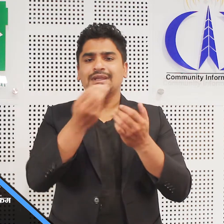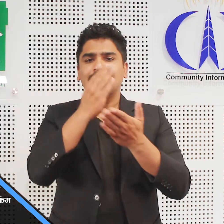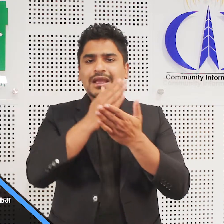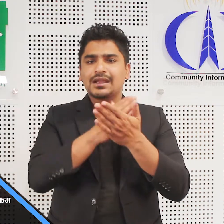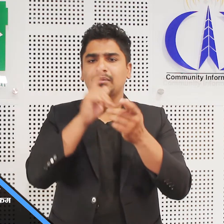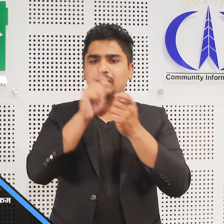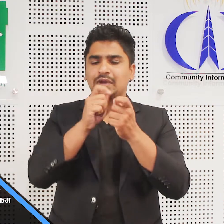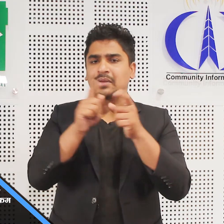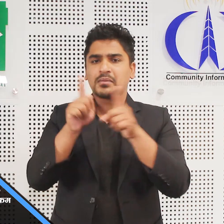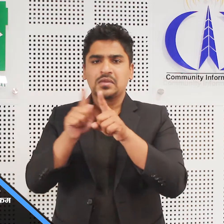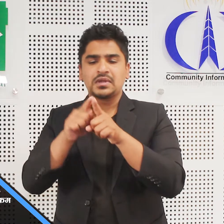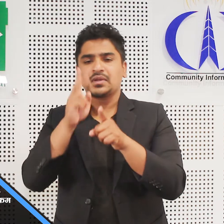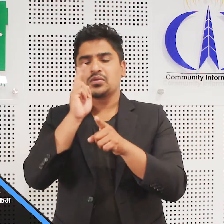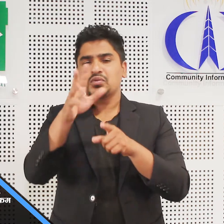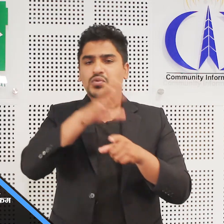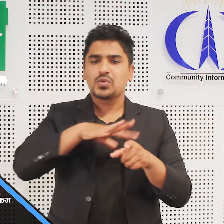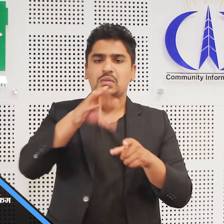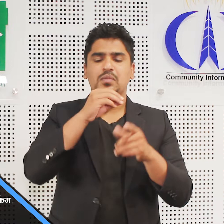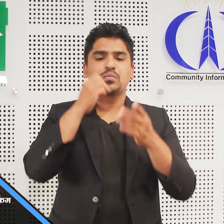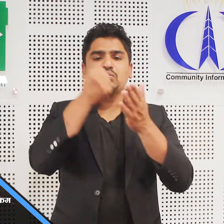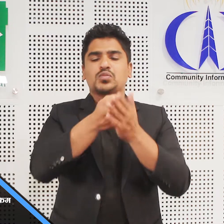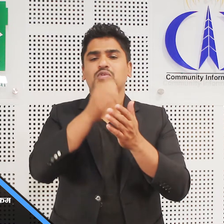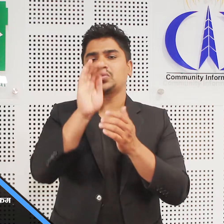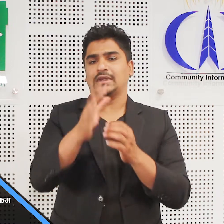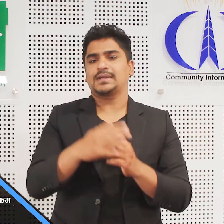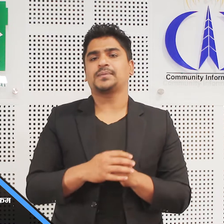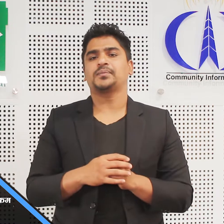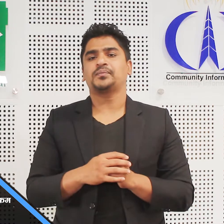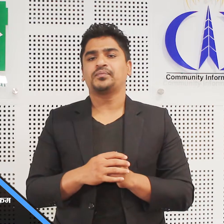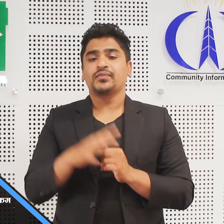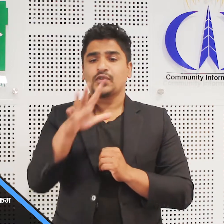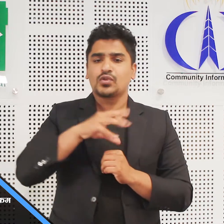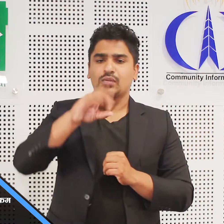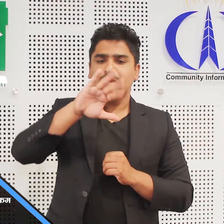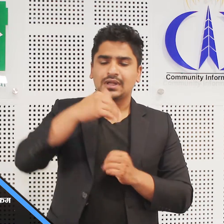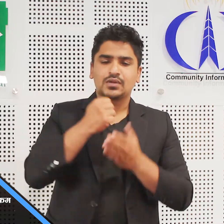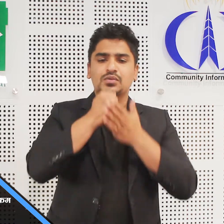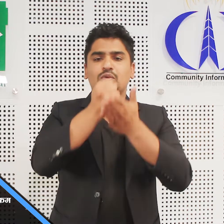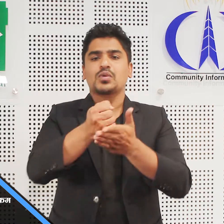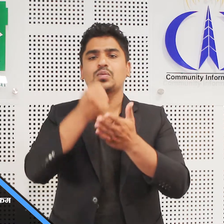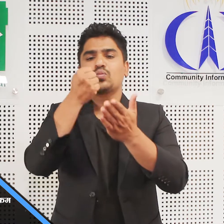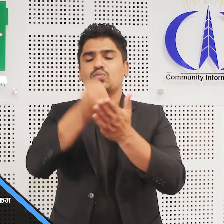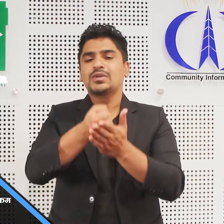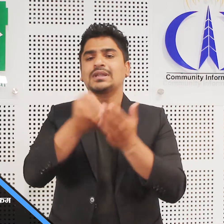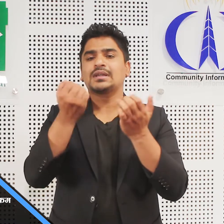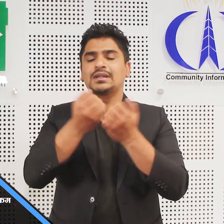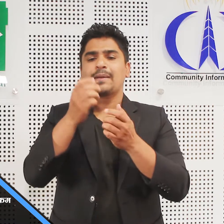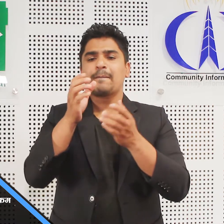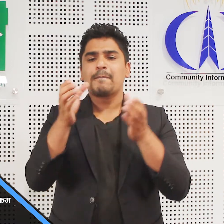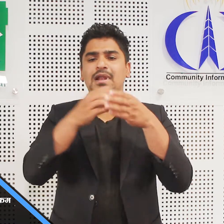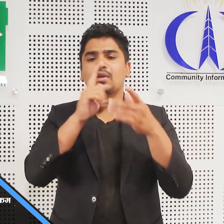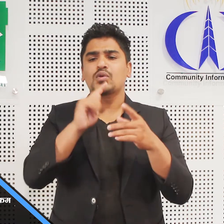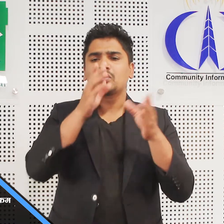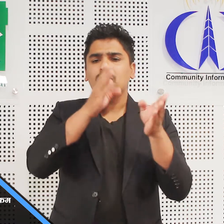व्यक्ति, महिला साथै पछाडि परेको वर्ग केन्द्रित गरी केही कार्यक्रम बनाए पनि ती सबैमाझ पुग्न सकेको